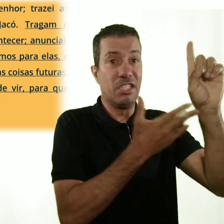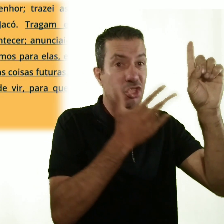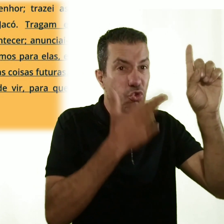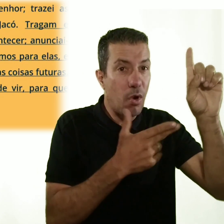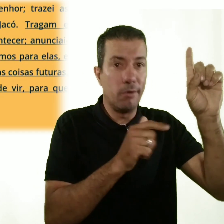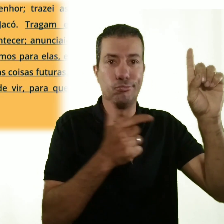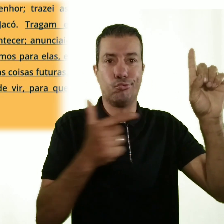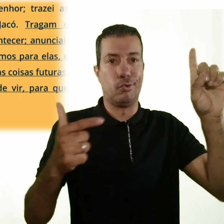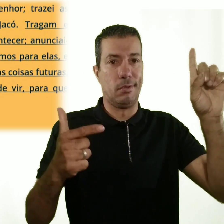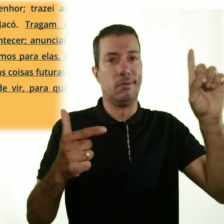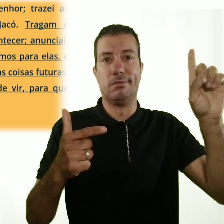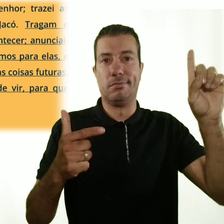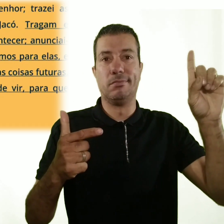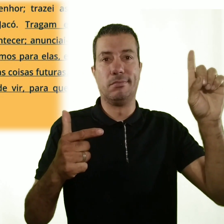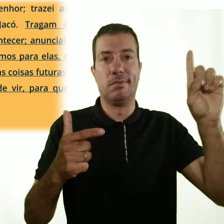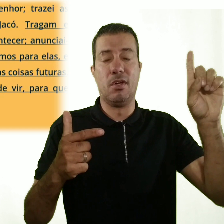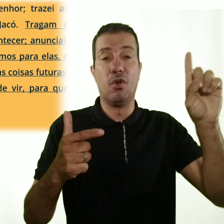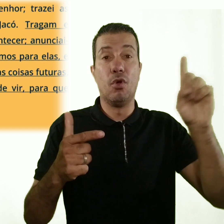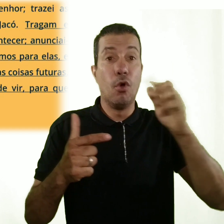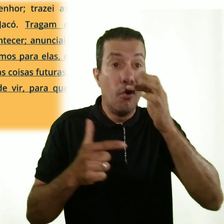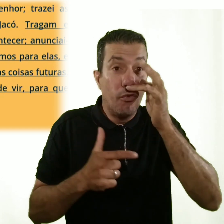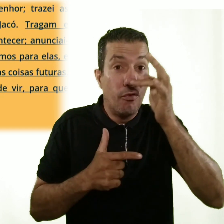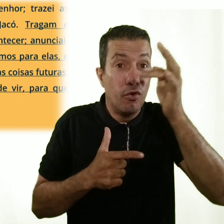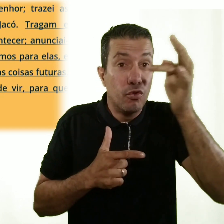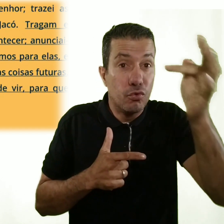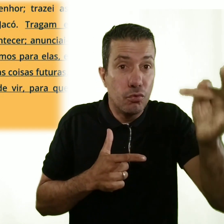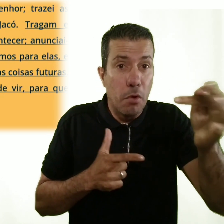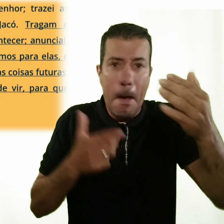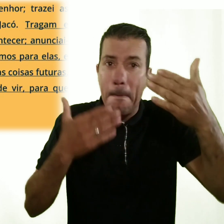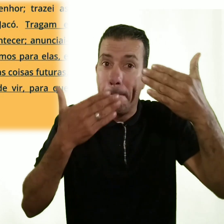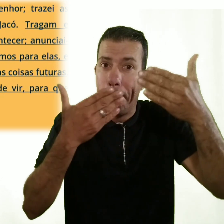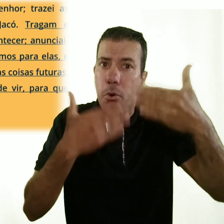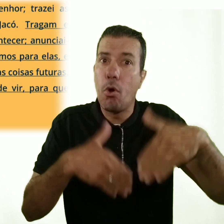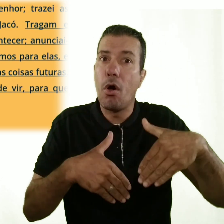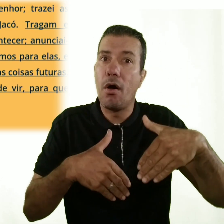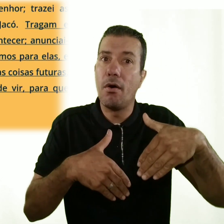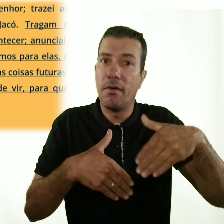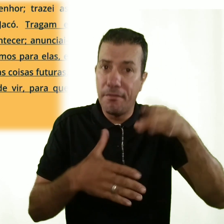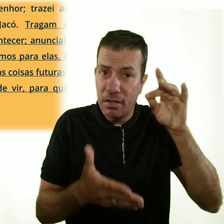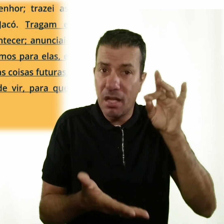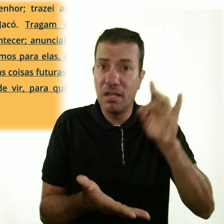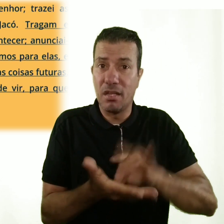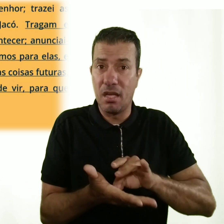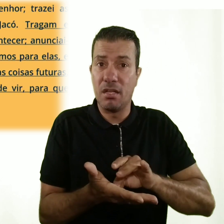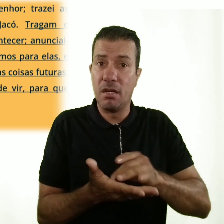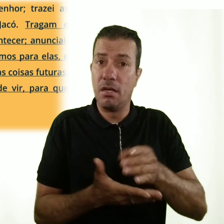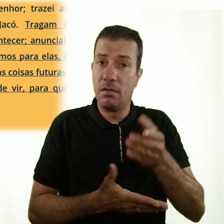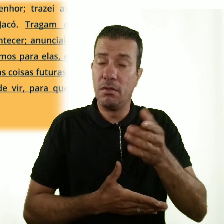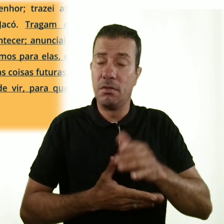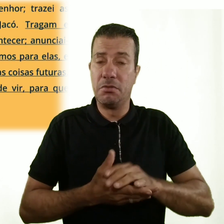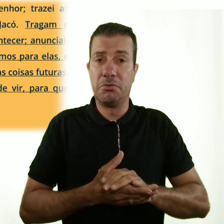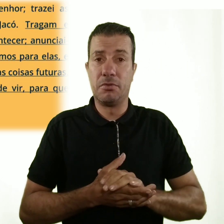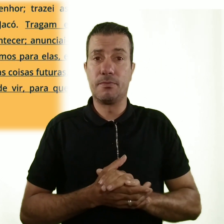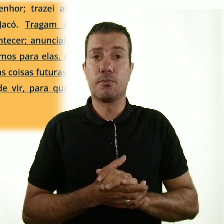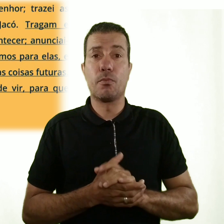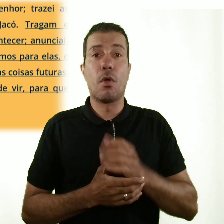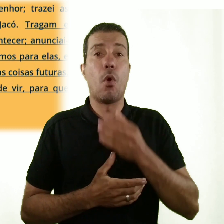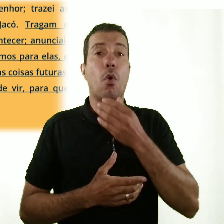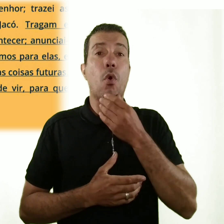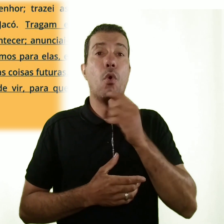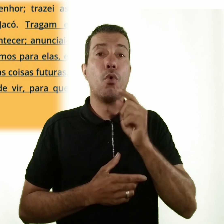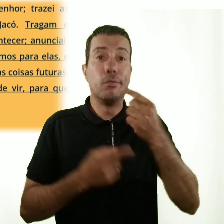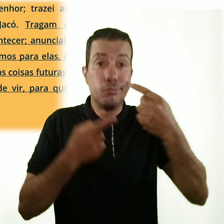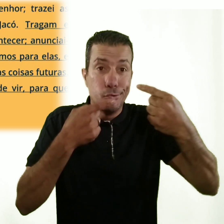que diz o futuro. E isso aqui é uma prova concreta que eu vou dar agora para vocês, de um desafio que